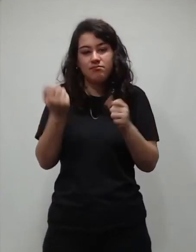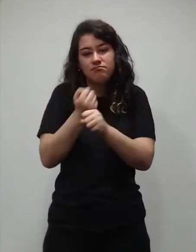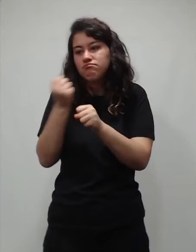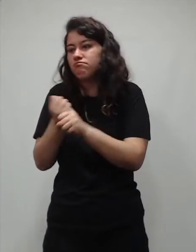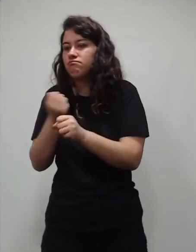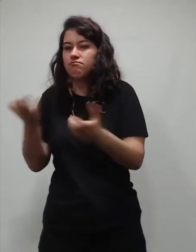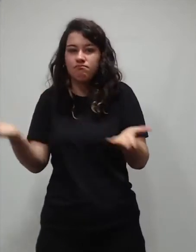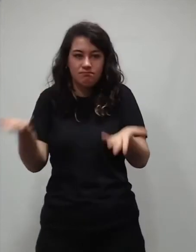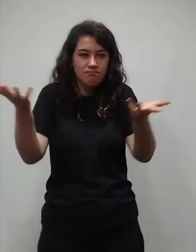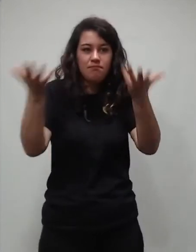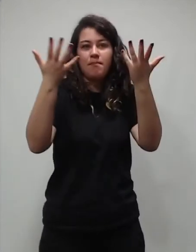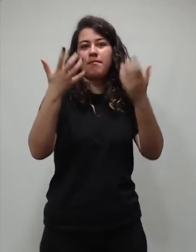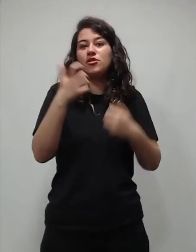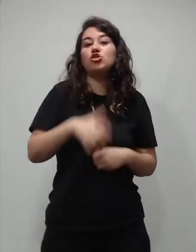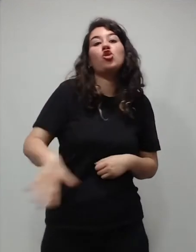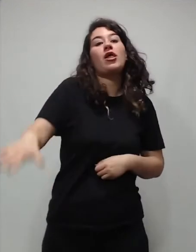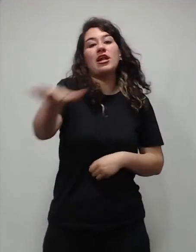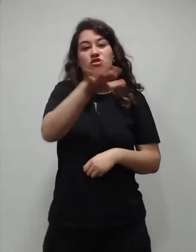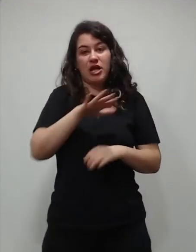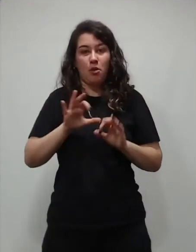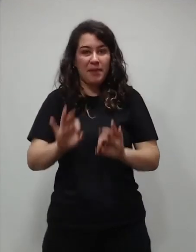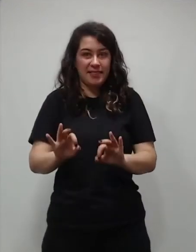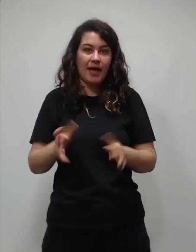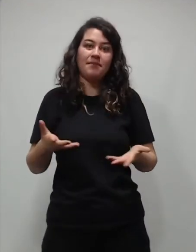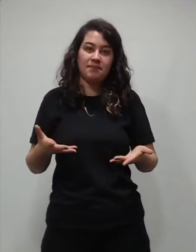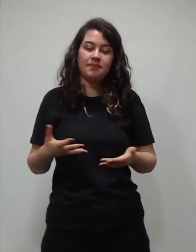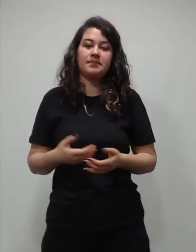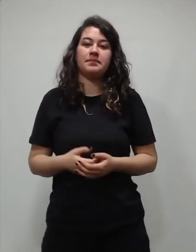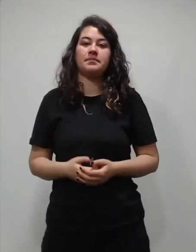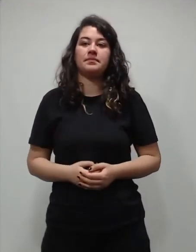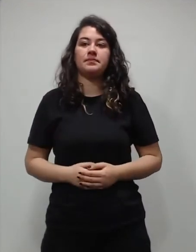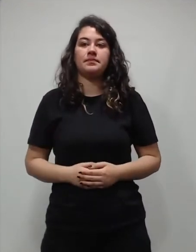bien de la sociedad toda.